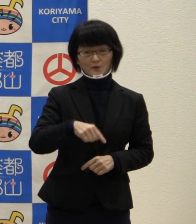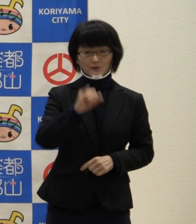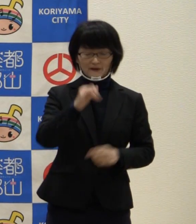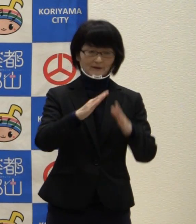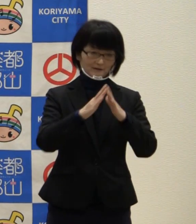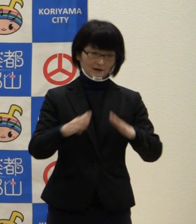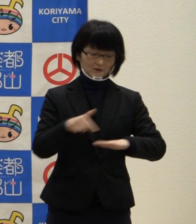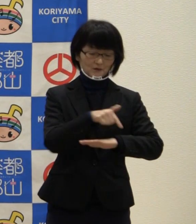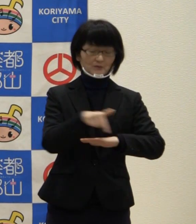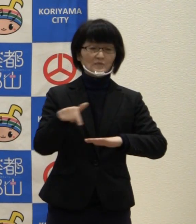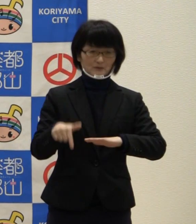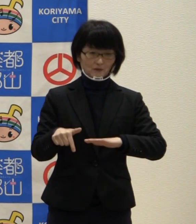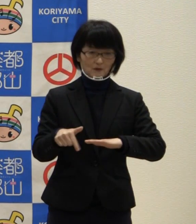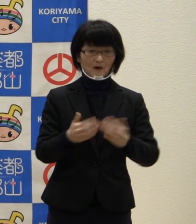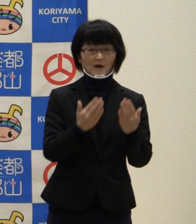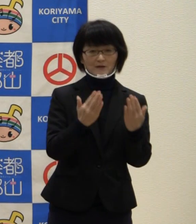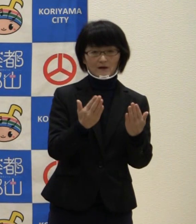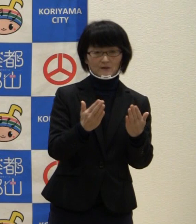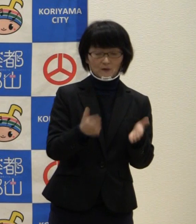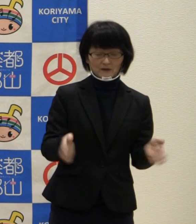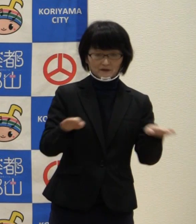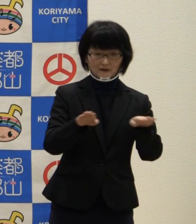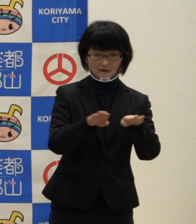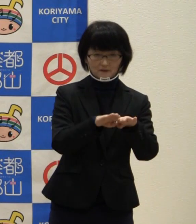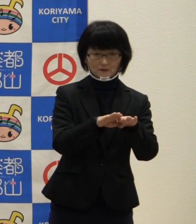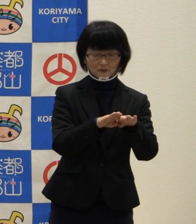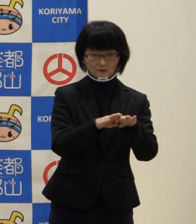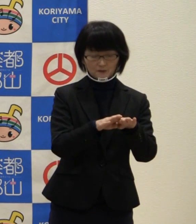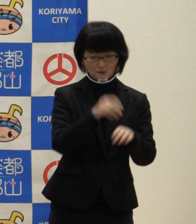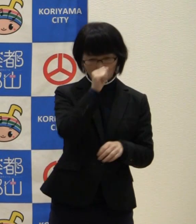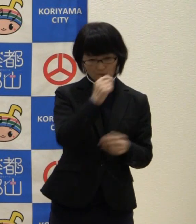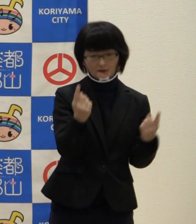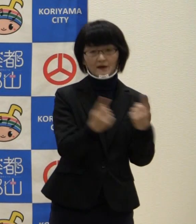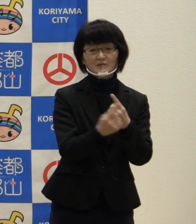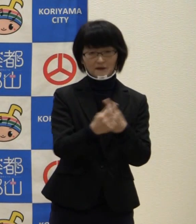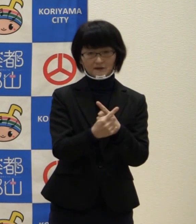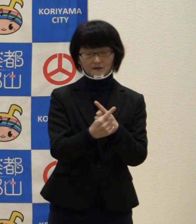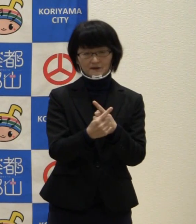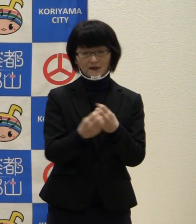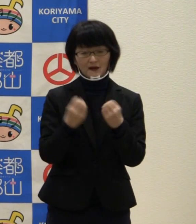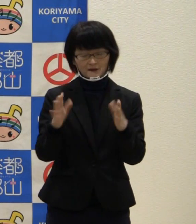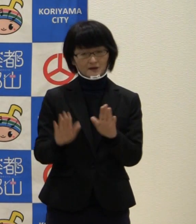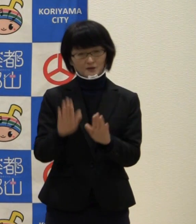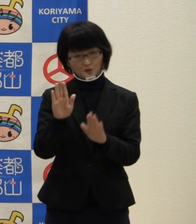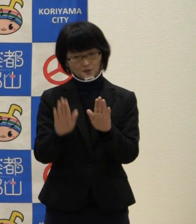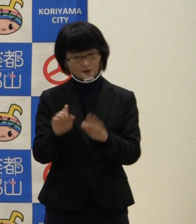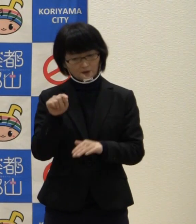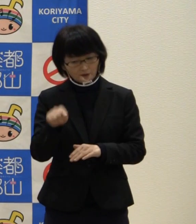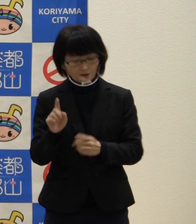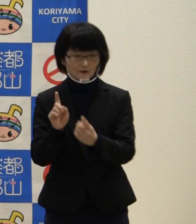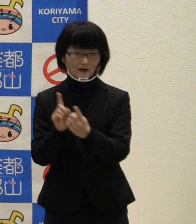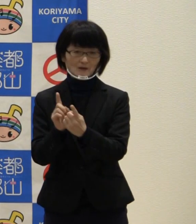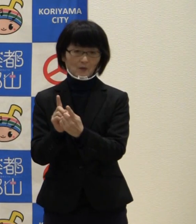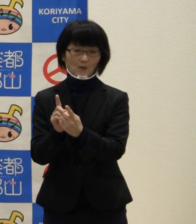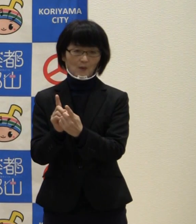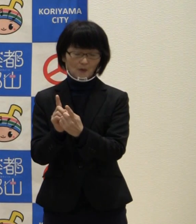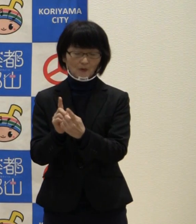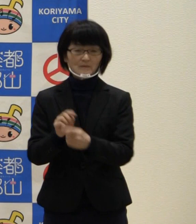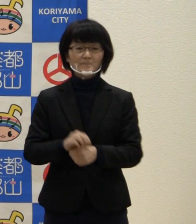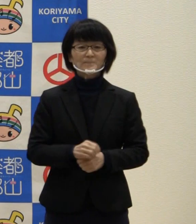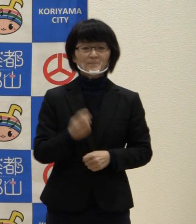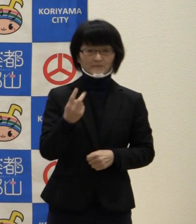ども、学校施設の機能改善とニューノーマルへの対応ということ、それ